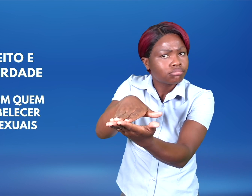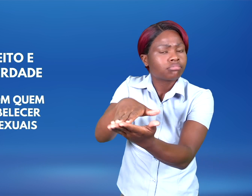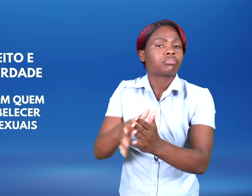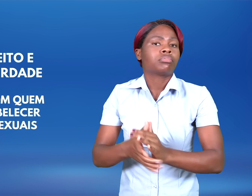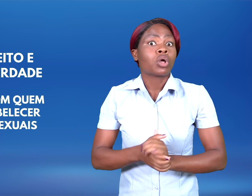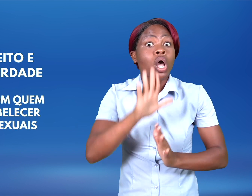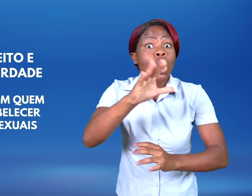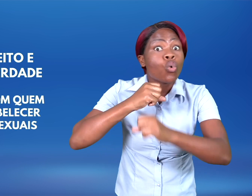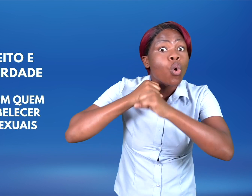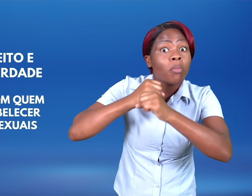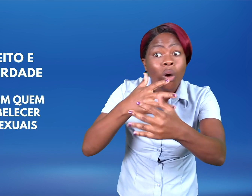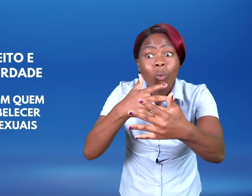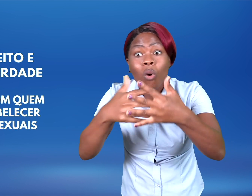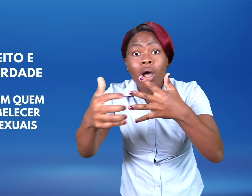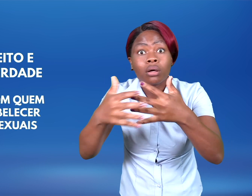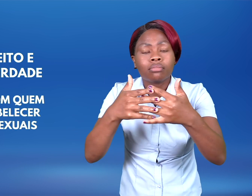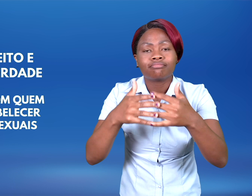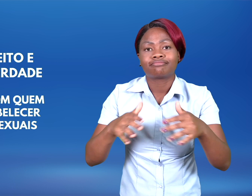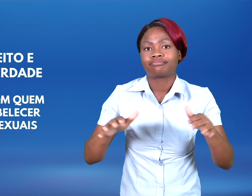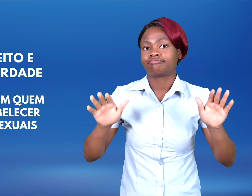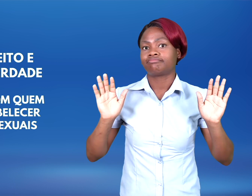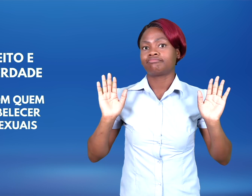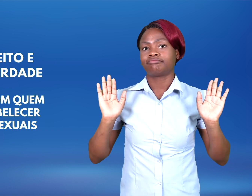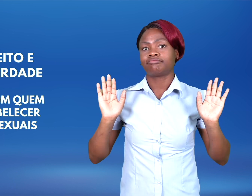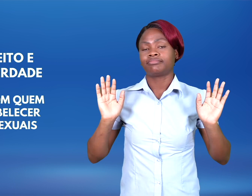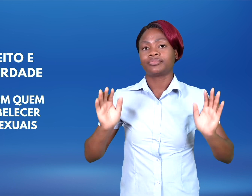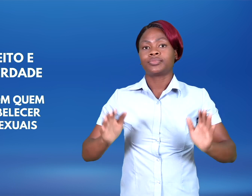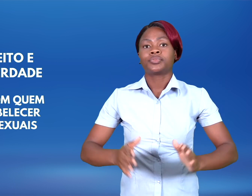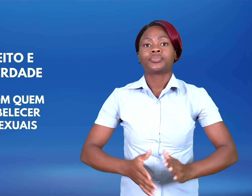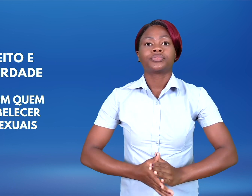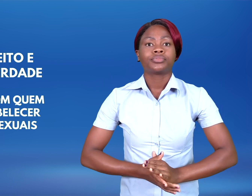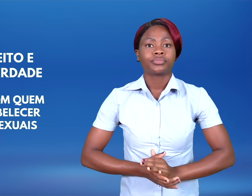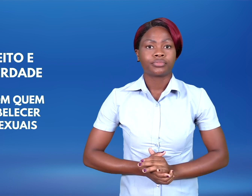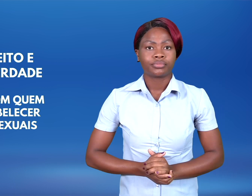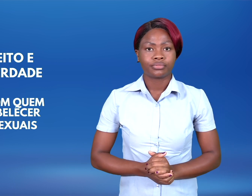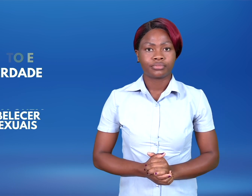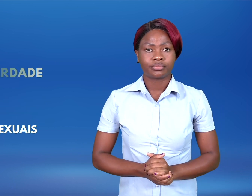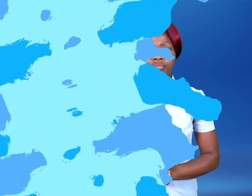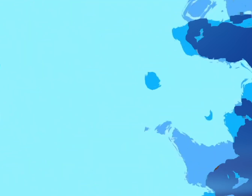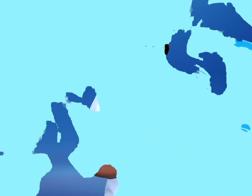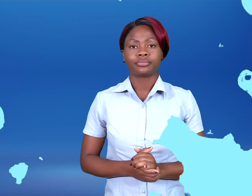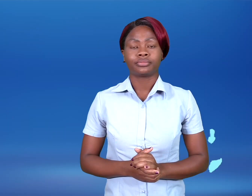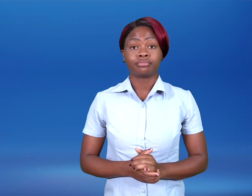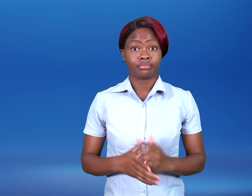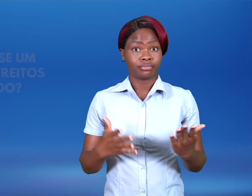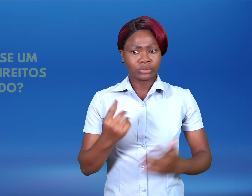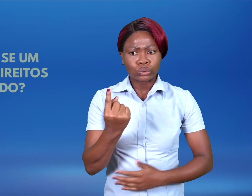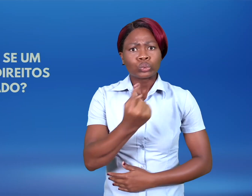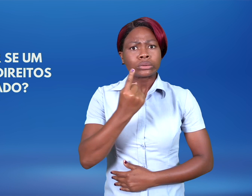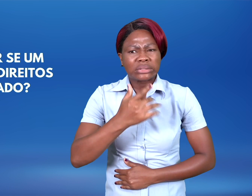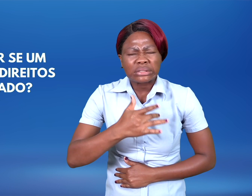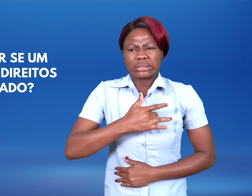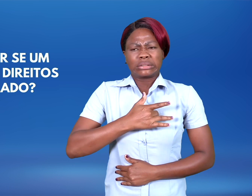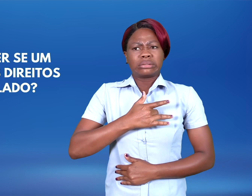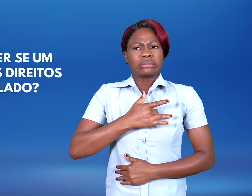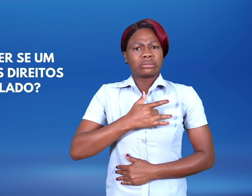desejo estabelecer relações sexuais sem pressões ou imposições de quem quer que seja. Mas o que podes